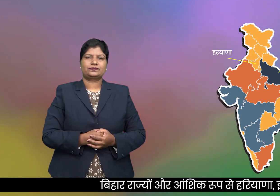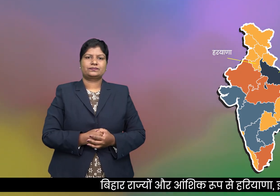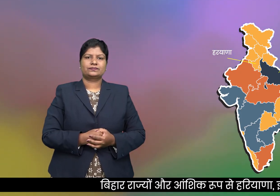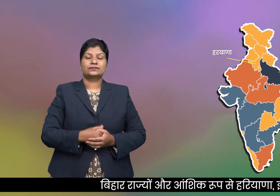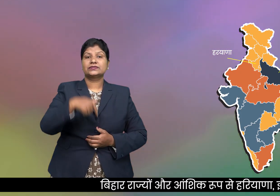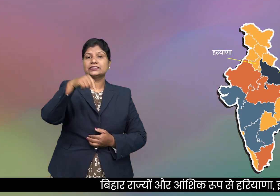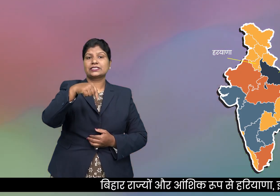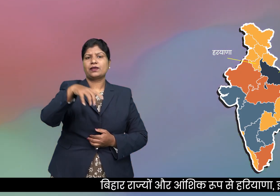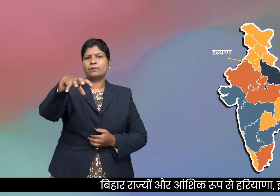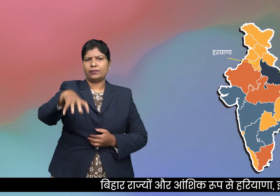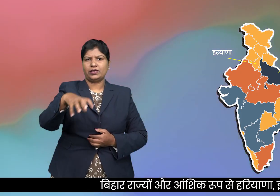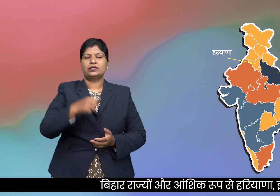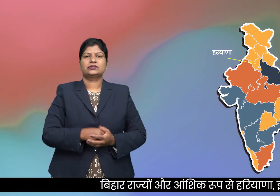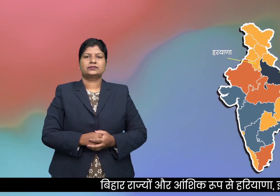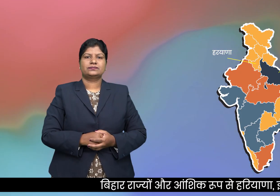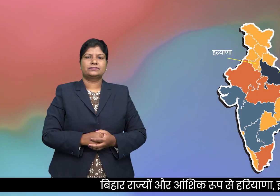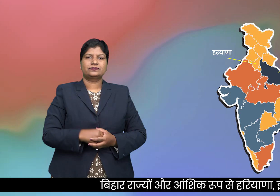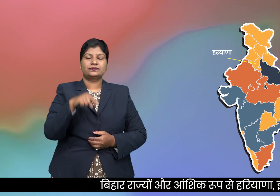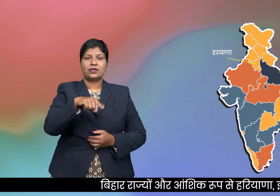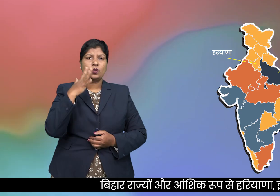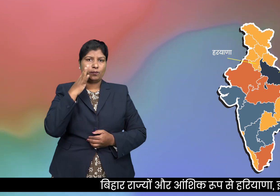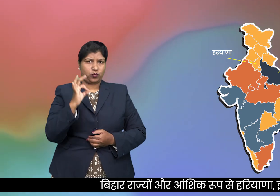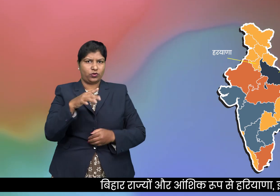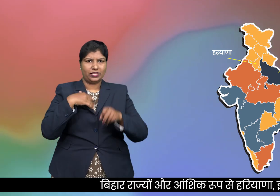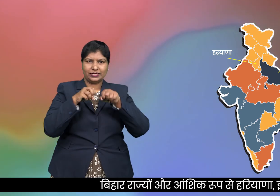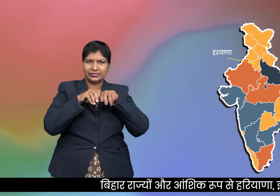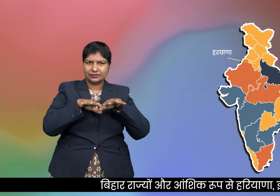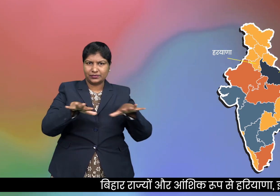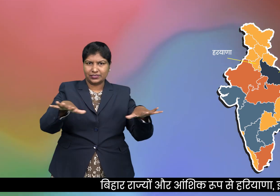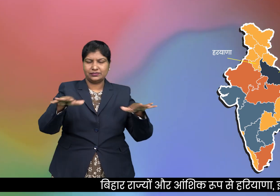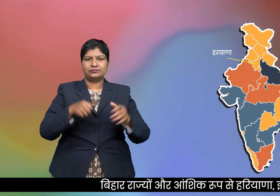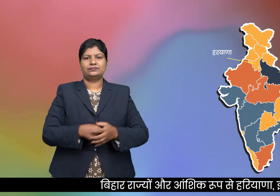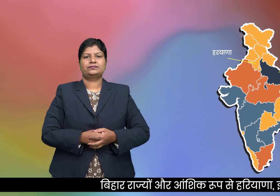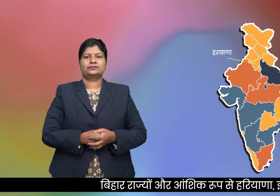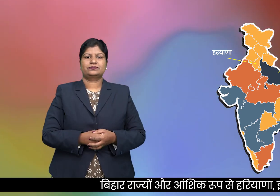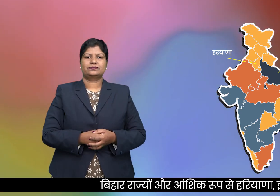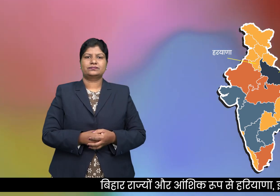बिहार राज्यों और आंशिक रूप से हरियाणा, झारखंड